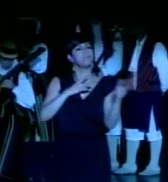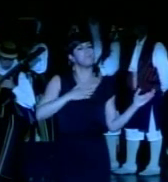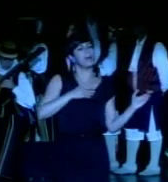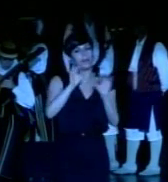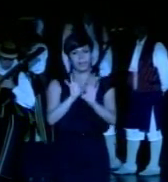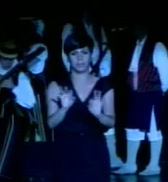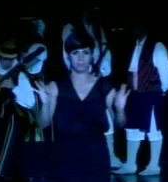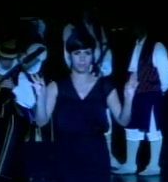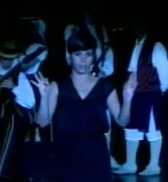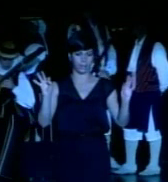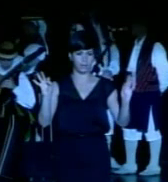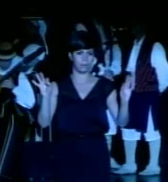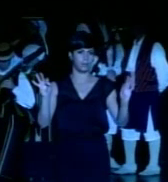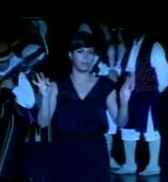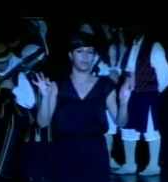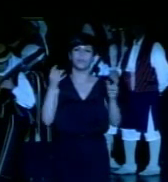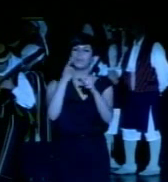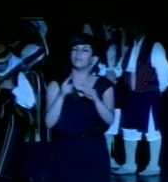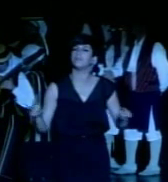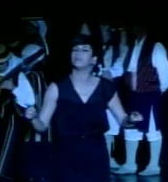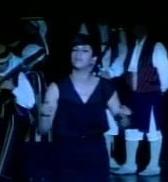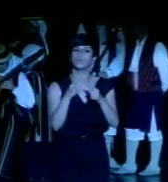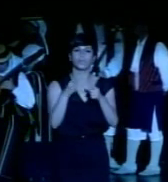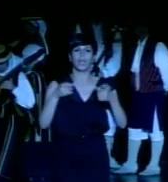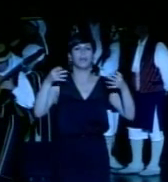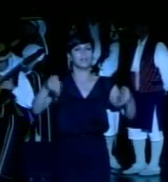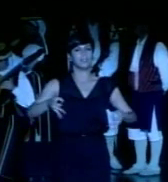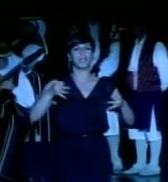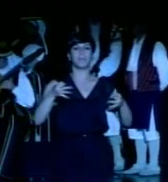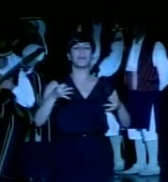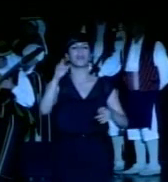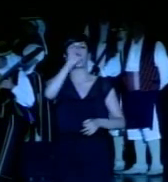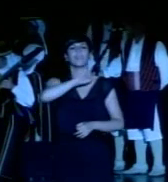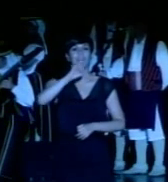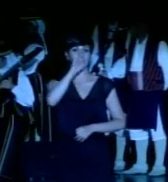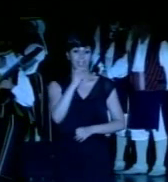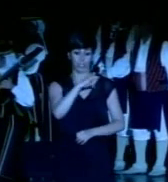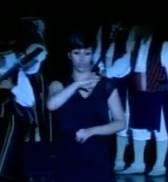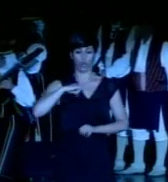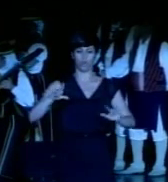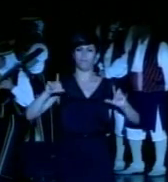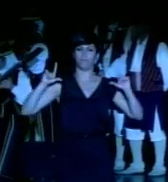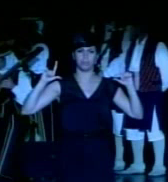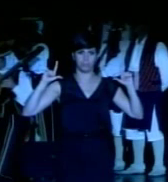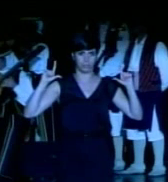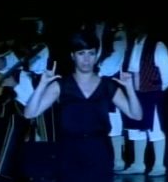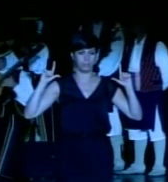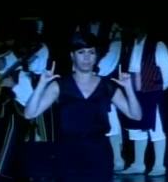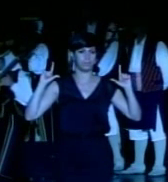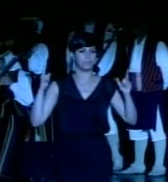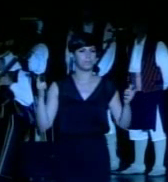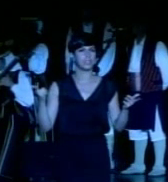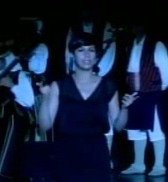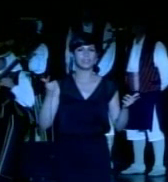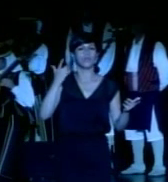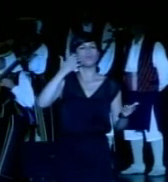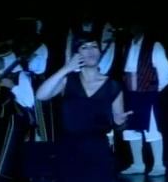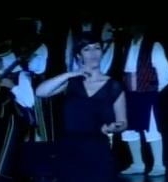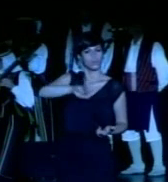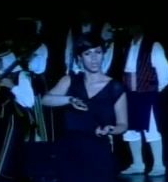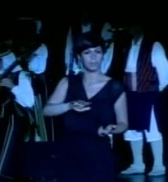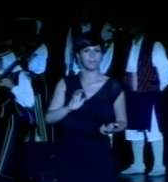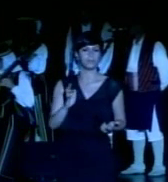especial. En la música se luce el cantante, el solista. Y